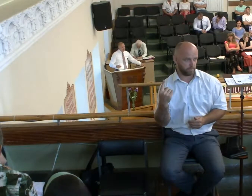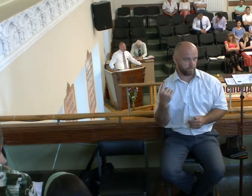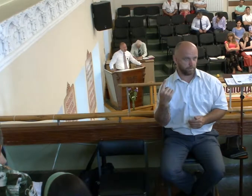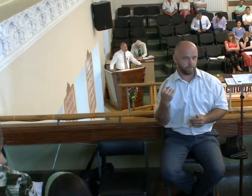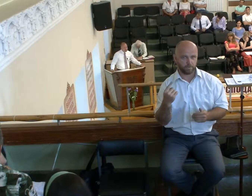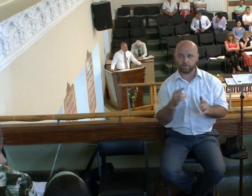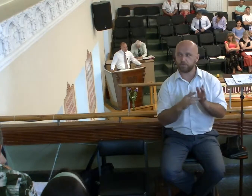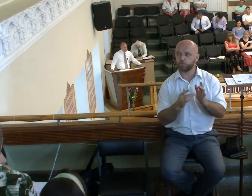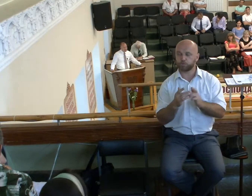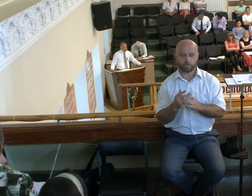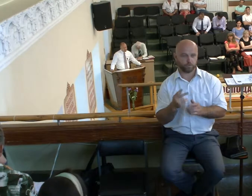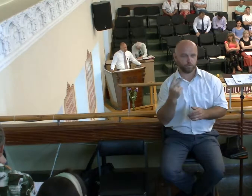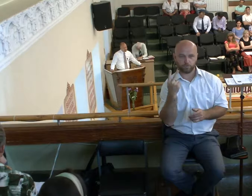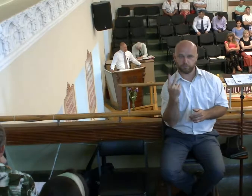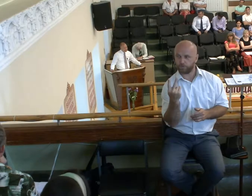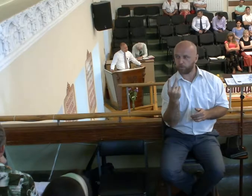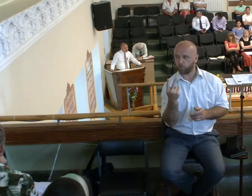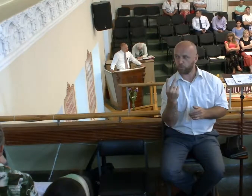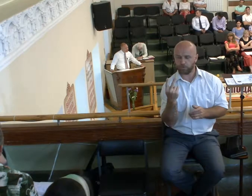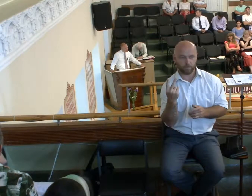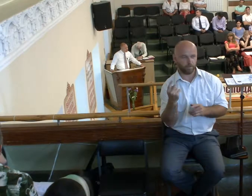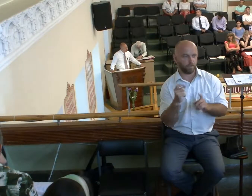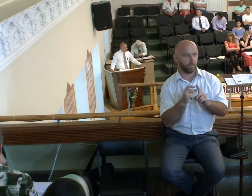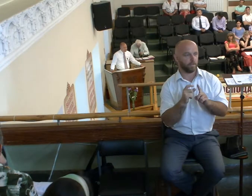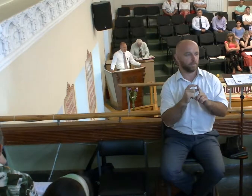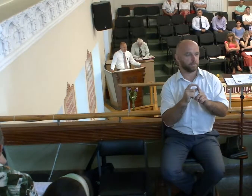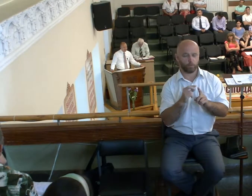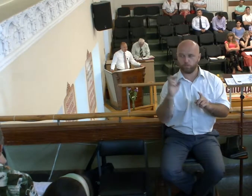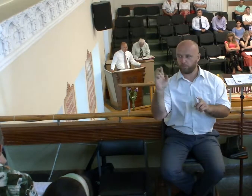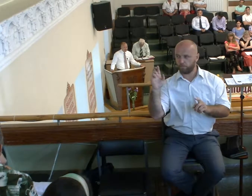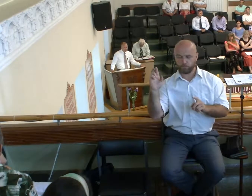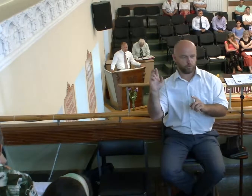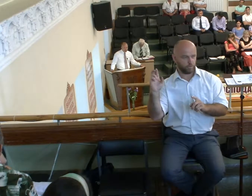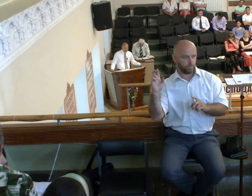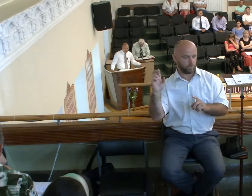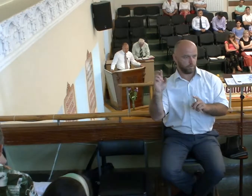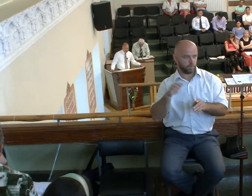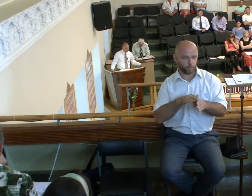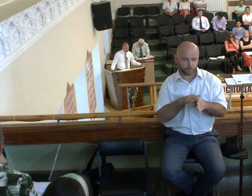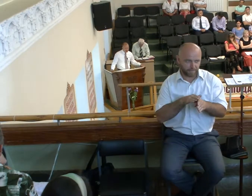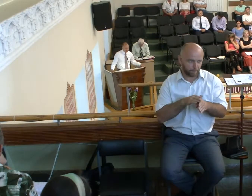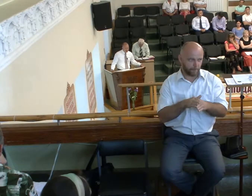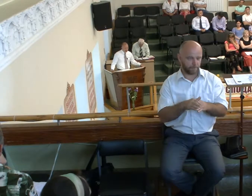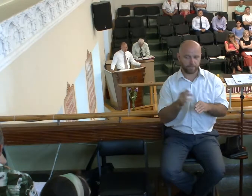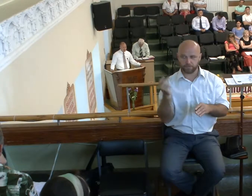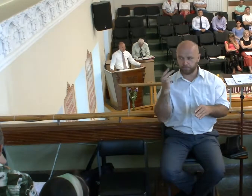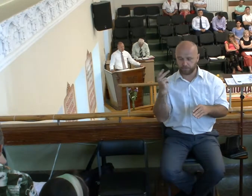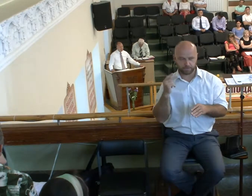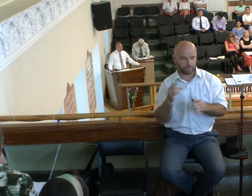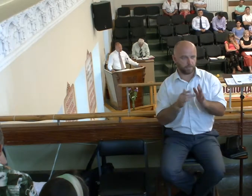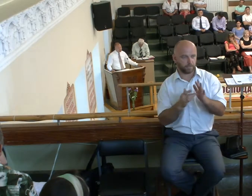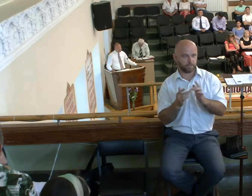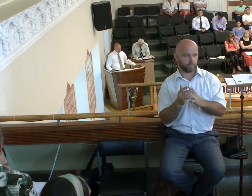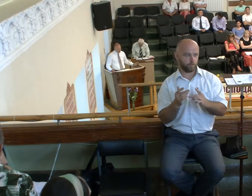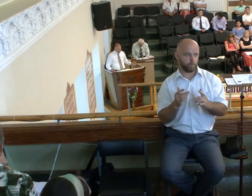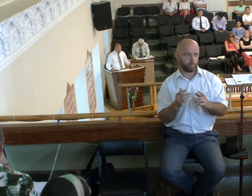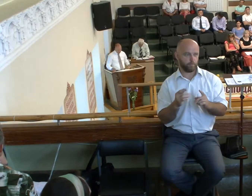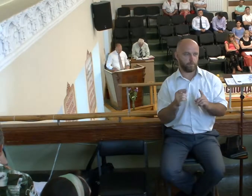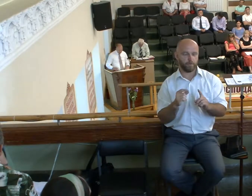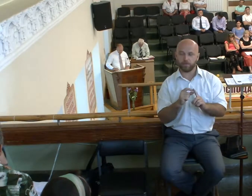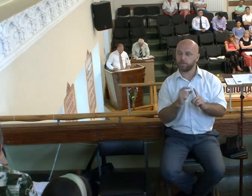Второй пункт, который показал нам Христос – наполняться Христом.